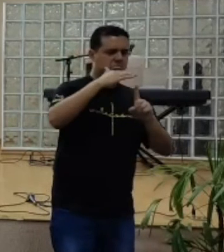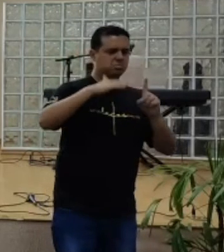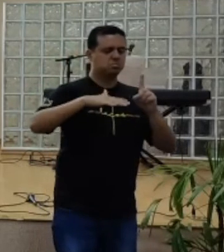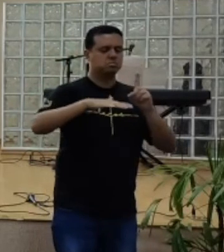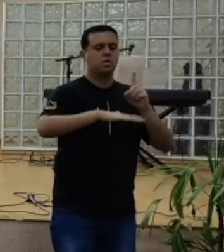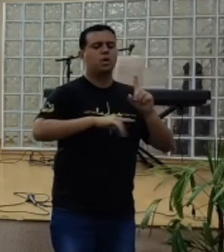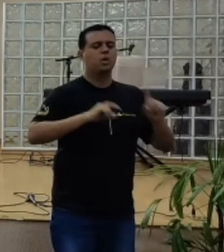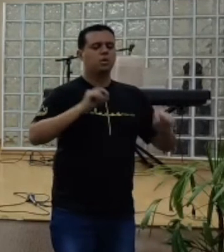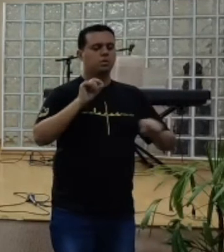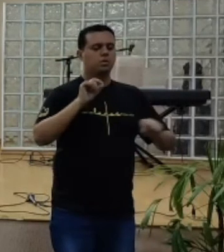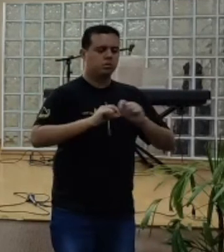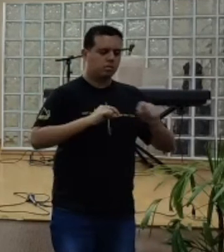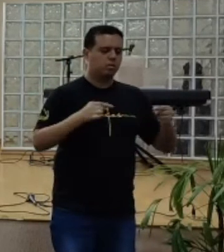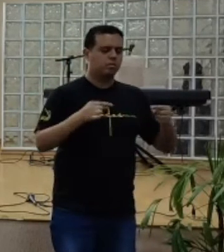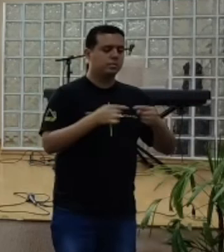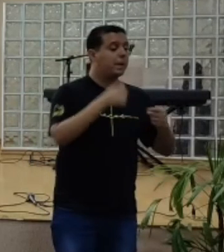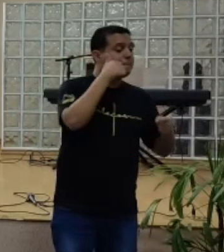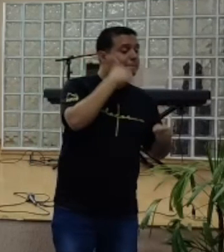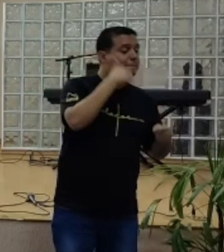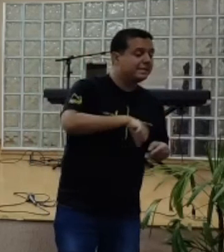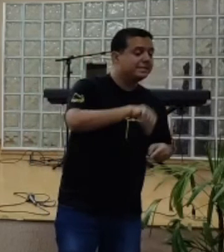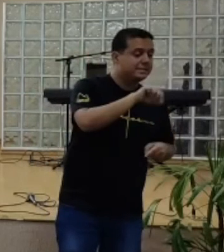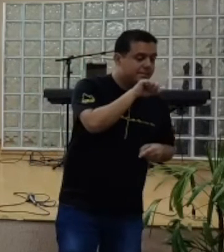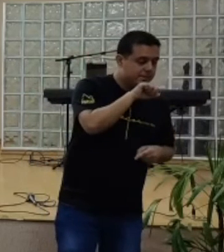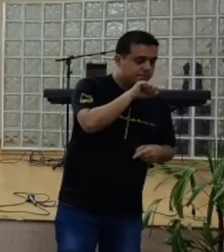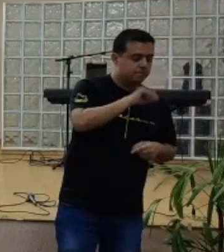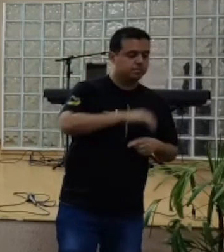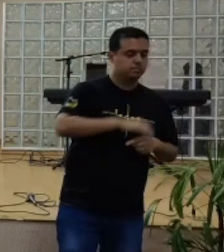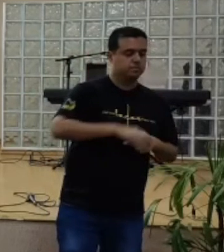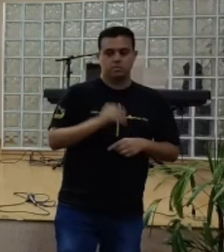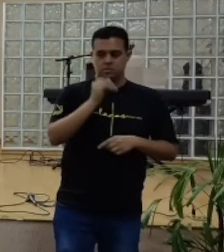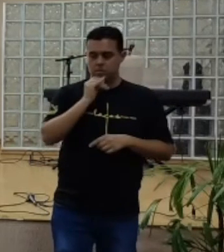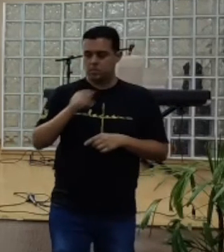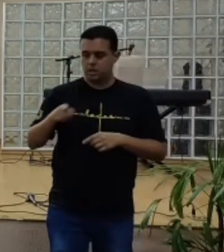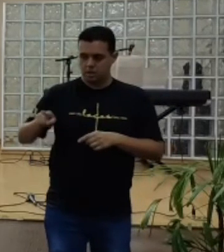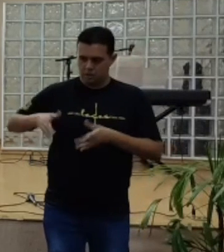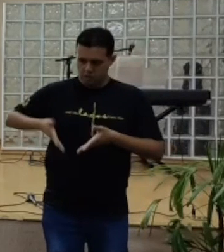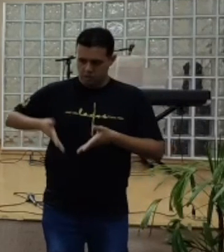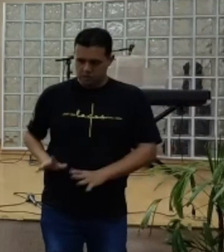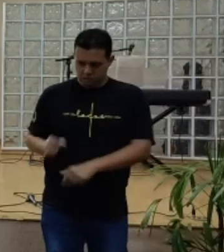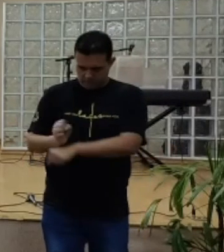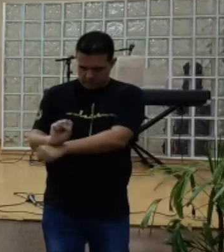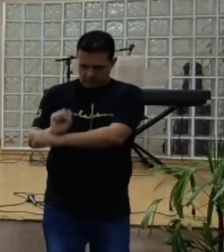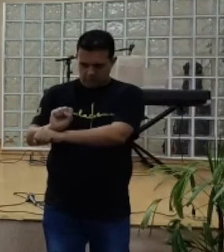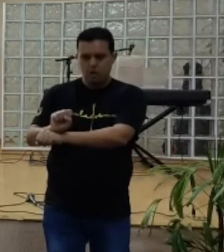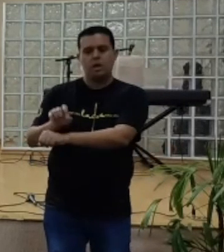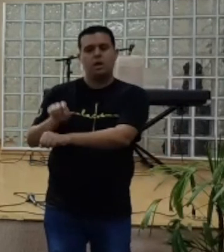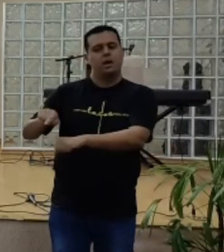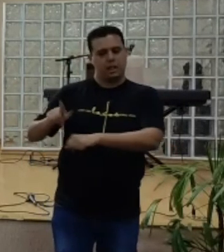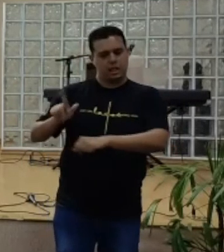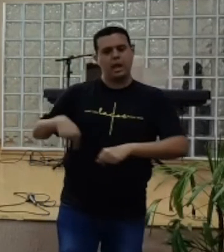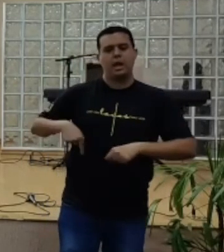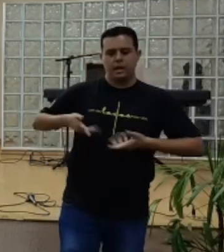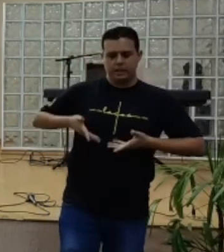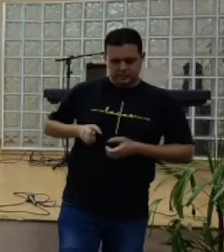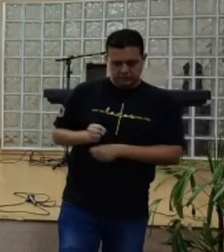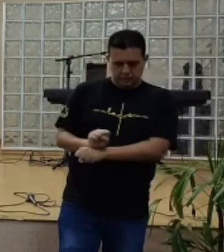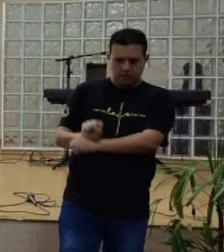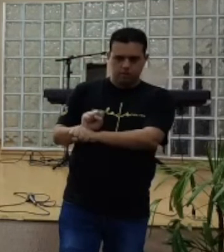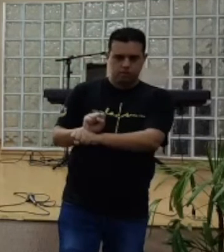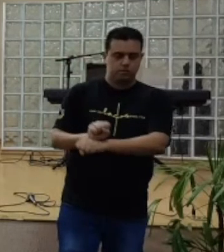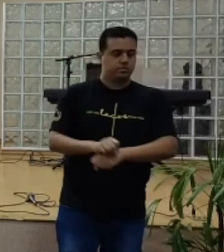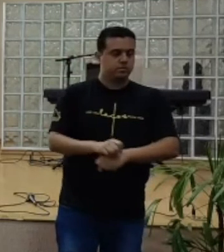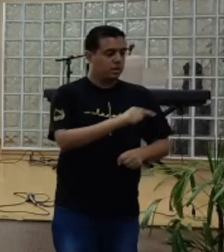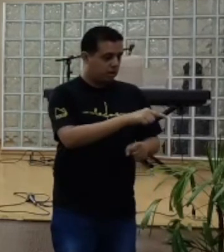nasceu da escrava, ele é escravo. O que nasceu da livre é livre. Então, Ismael